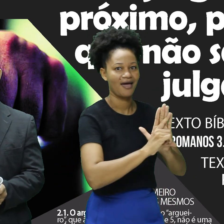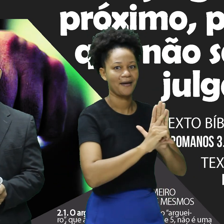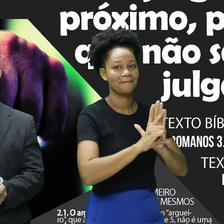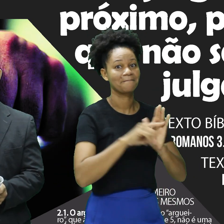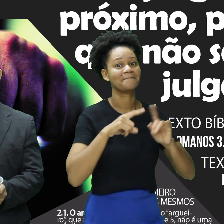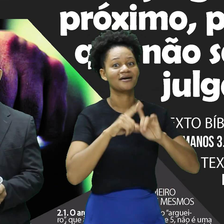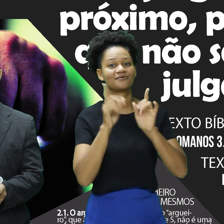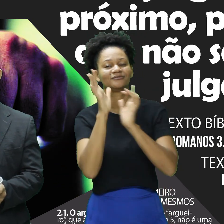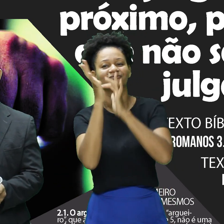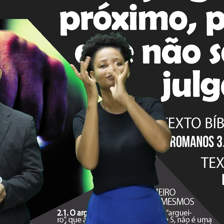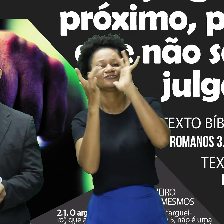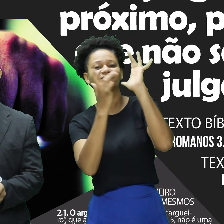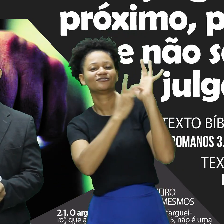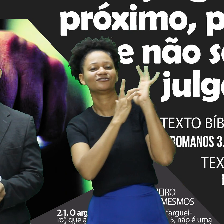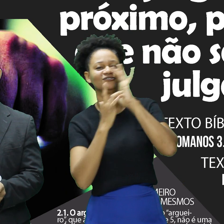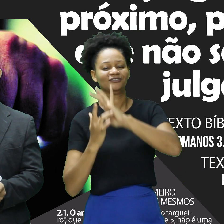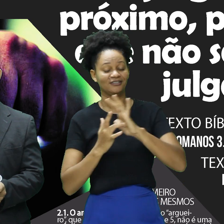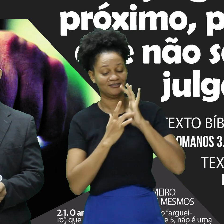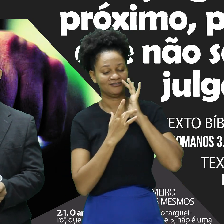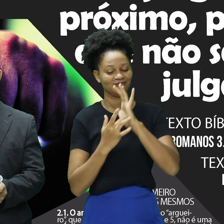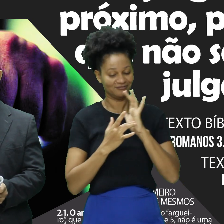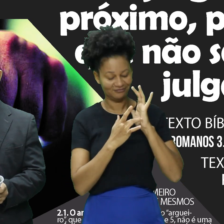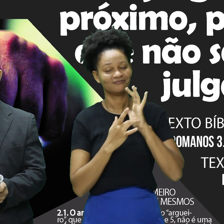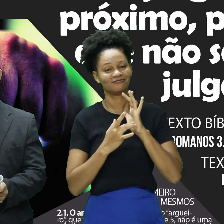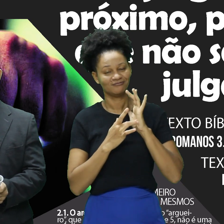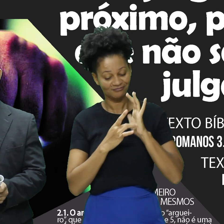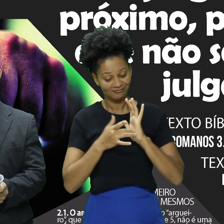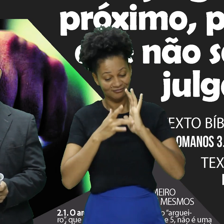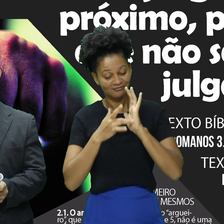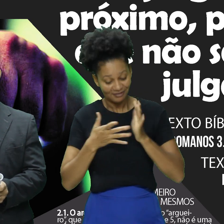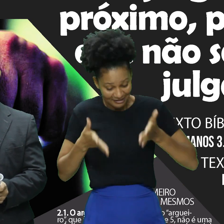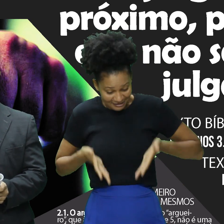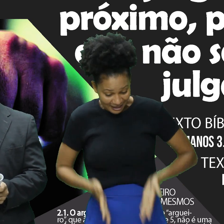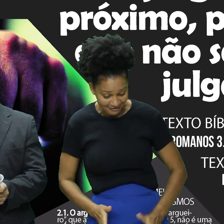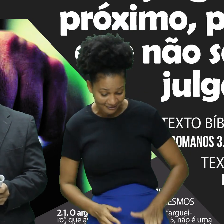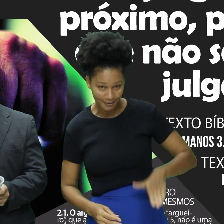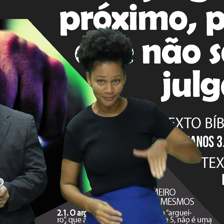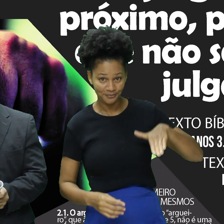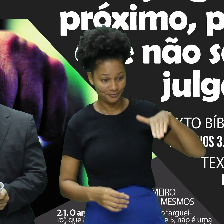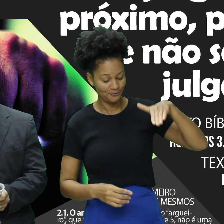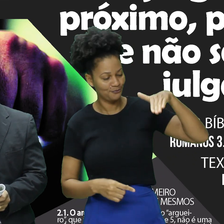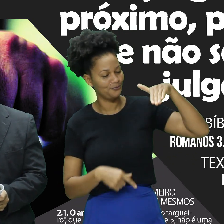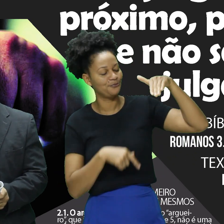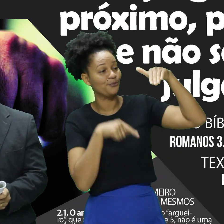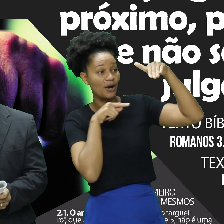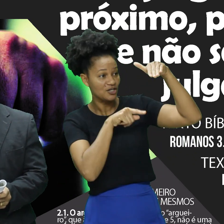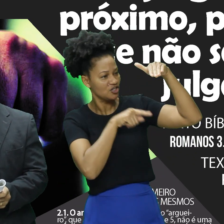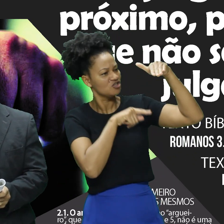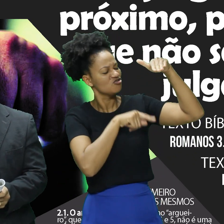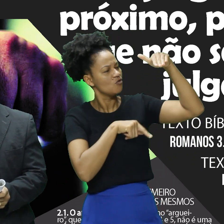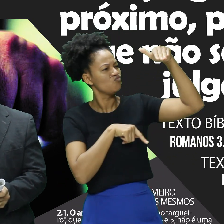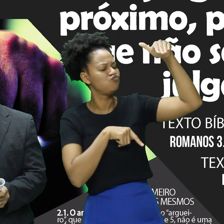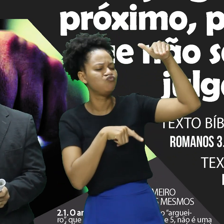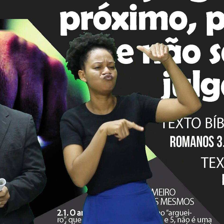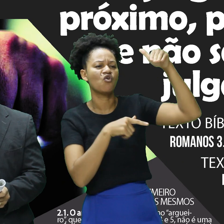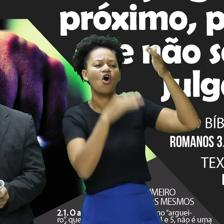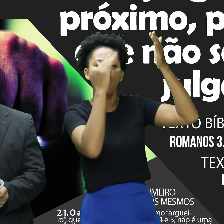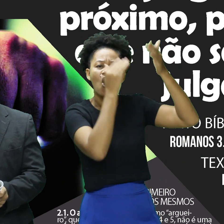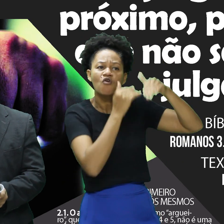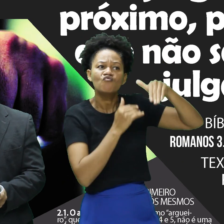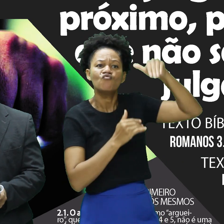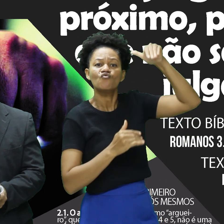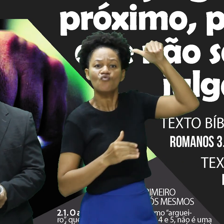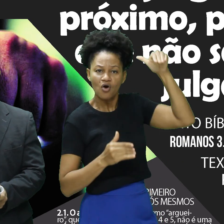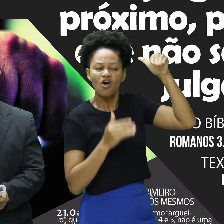à terra, começou a ensinar da forma mais profunda como agradar